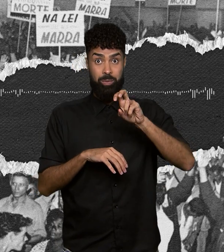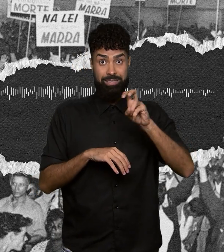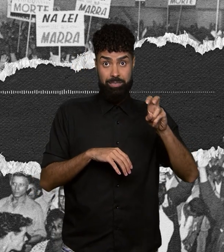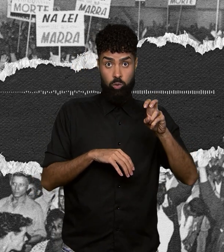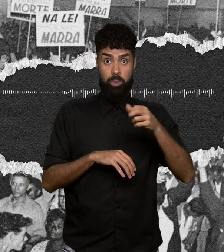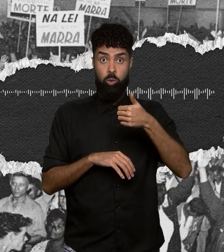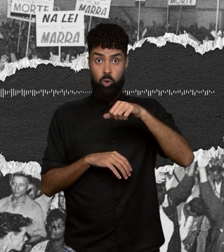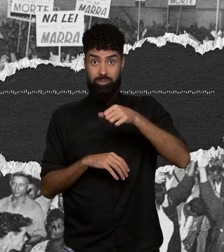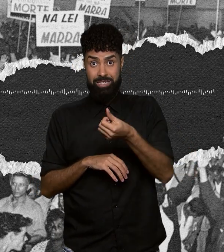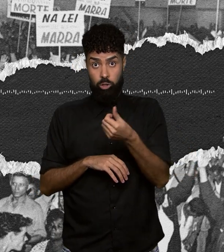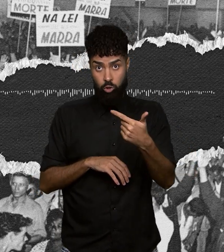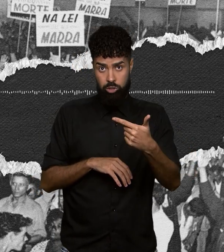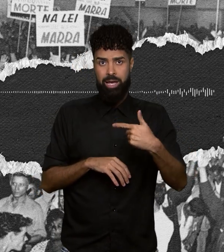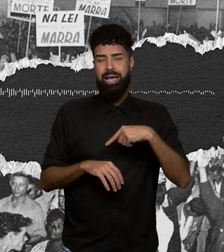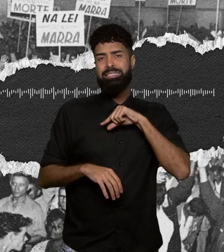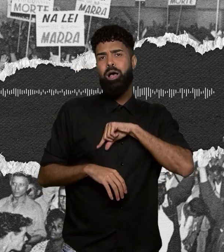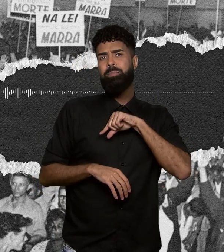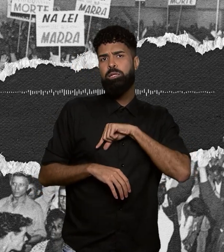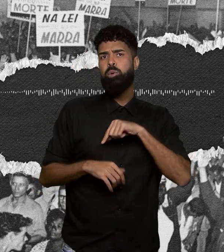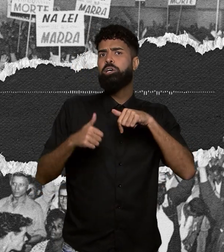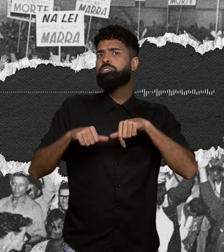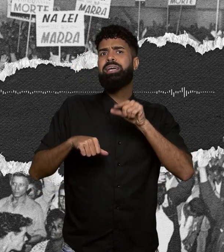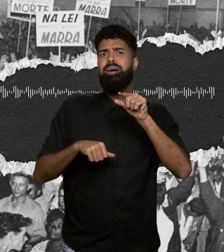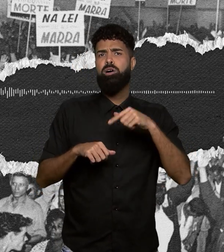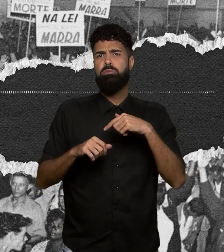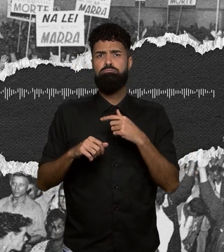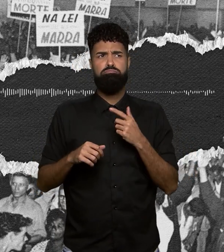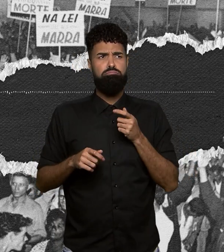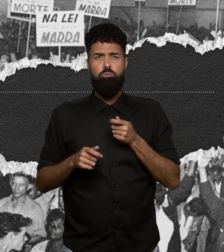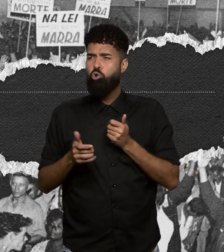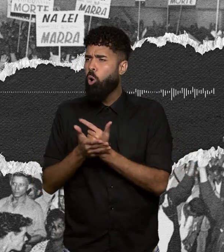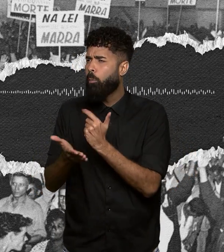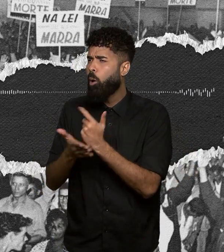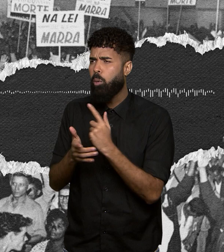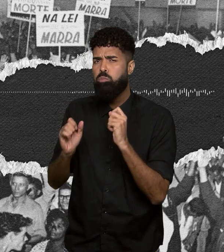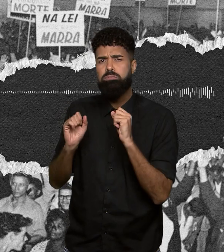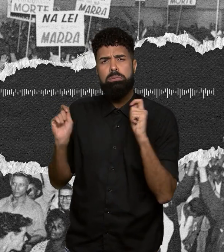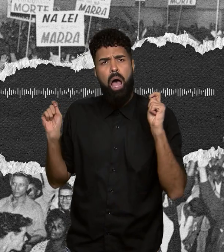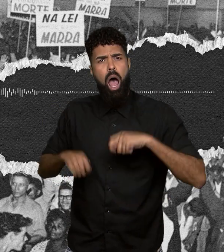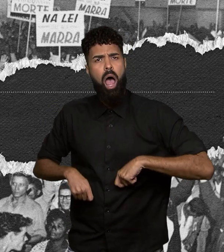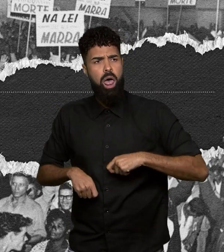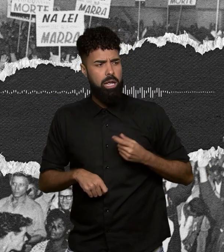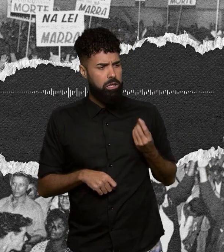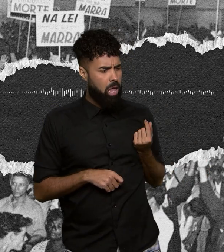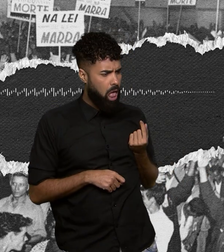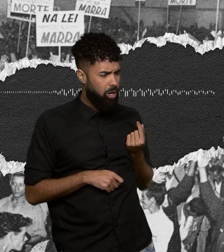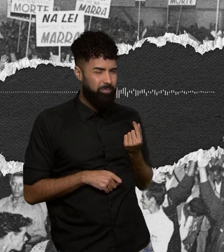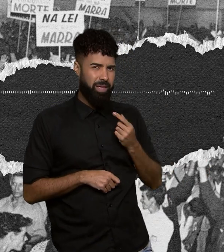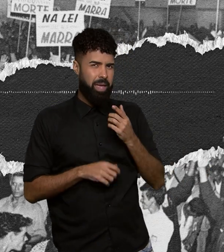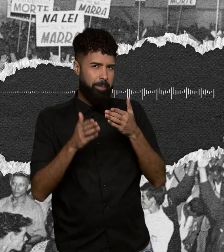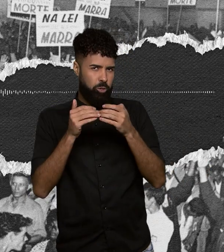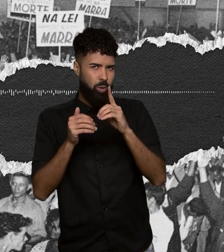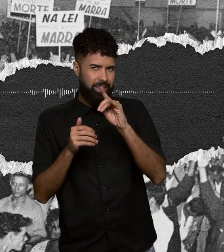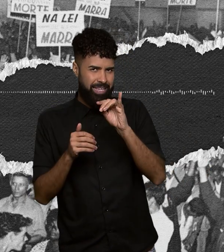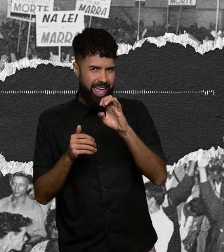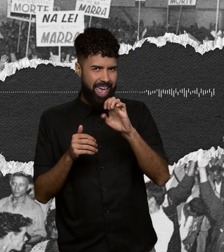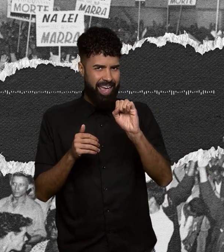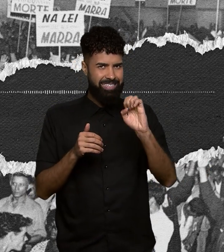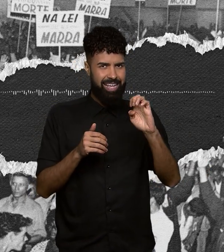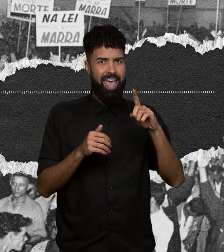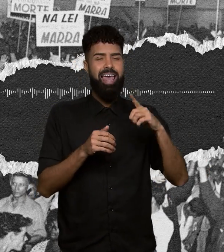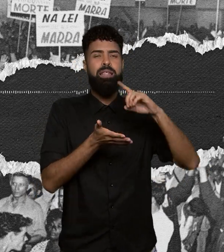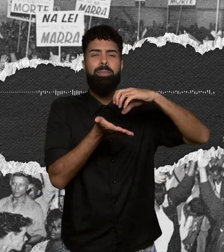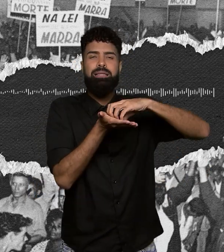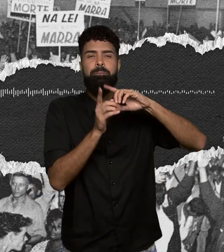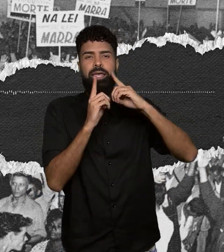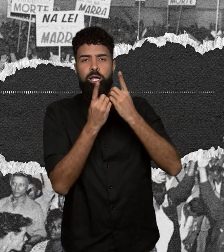1962 o salário mínimo registrou o maior poder de compra da história a gente pediu pro diz o departamento intersindical de estatística